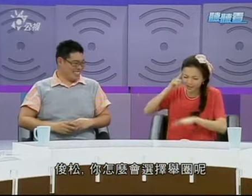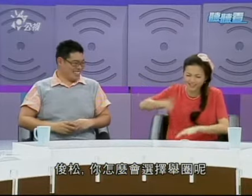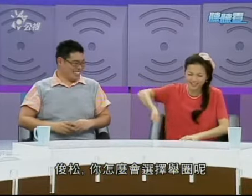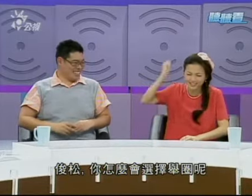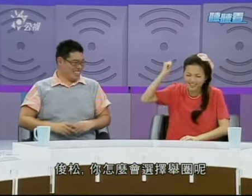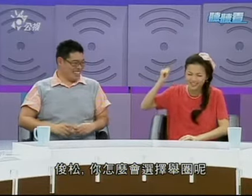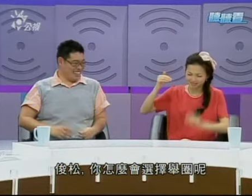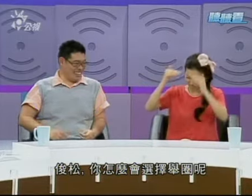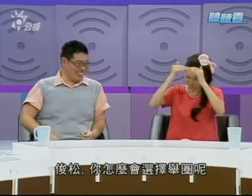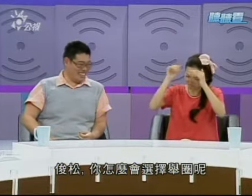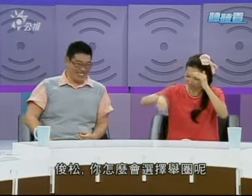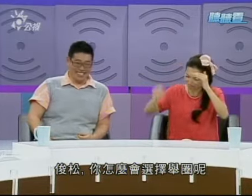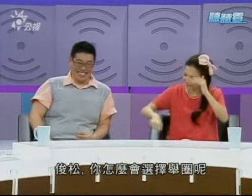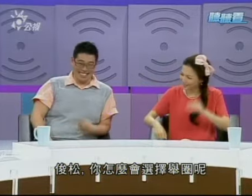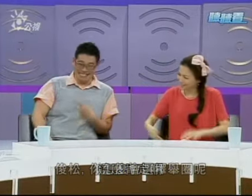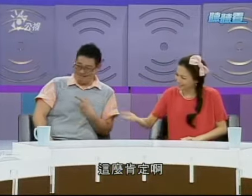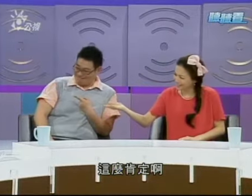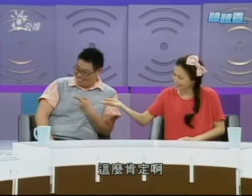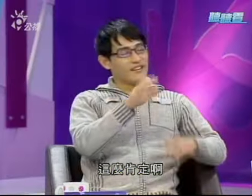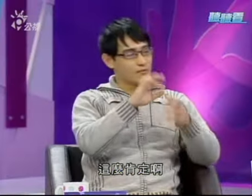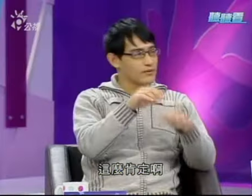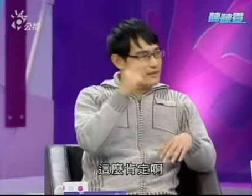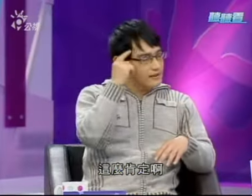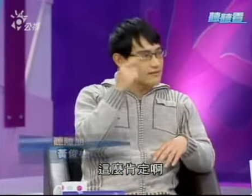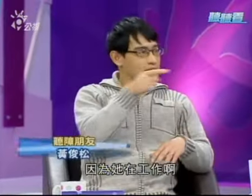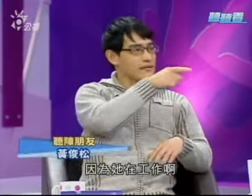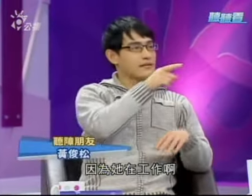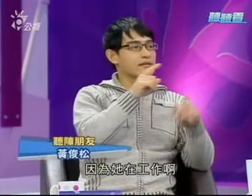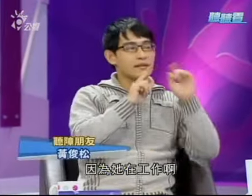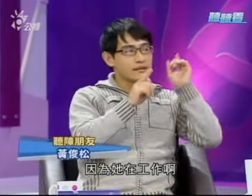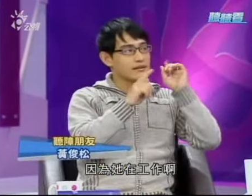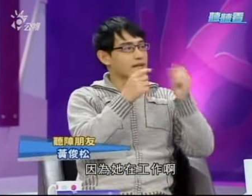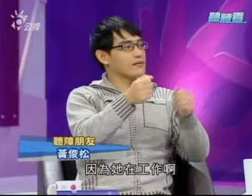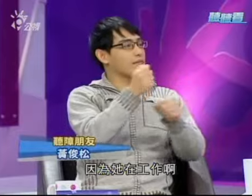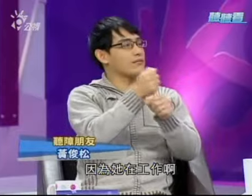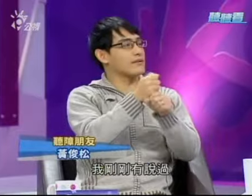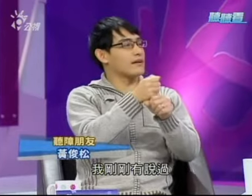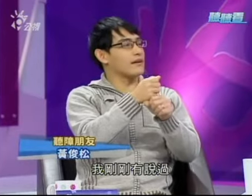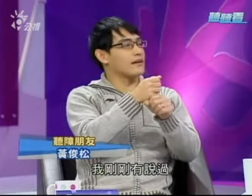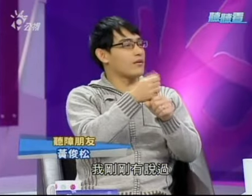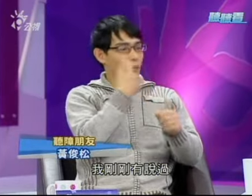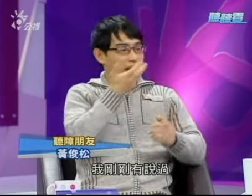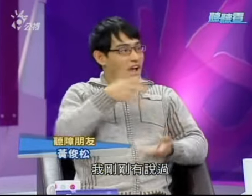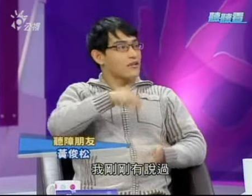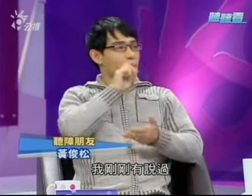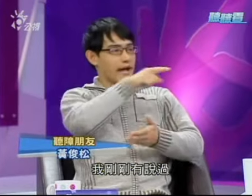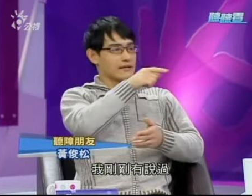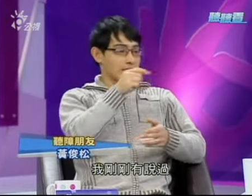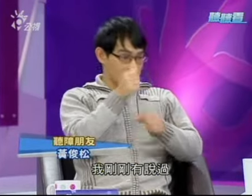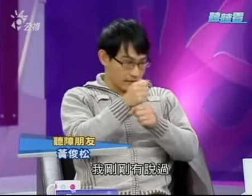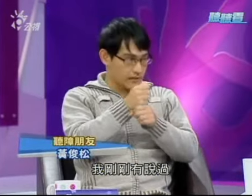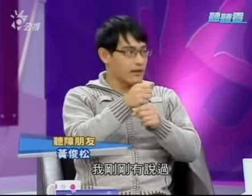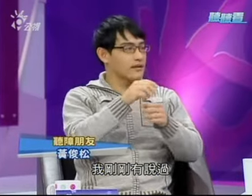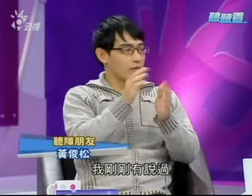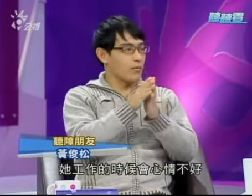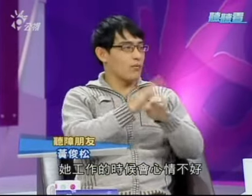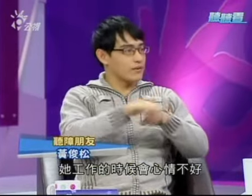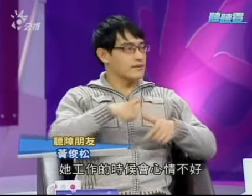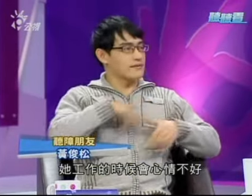怎么会选择举圈呢这么肯定啊因为他在工作啊呃我刚刚有说过啊他工作